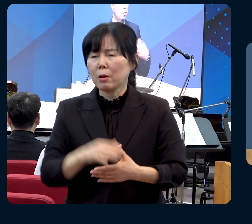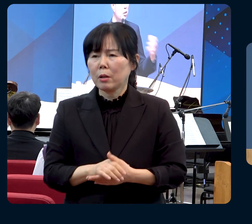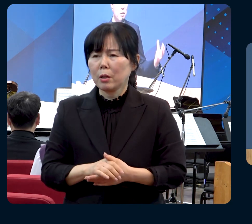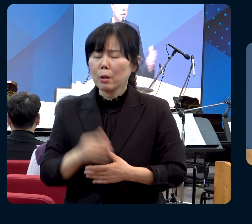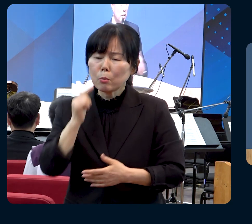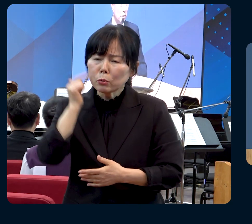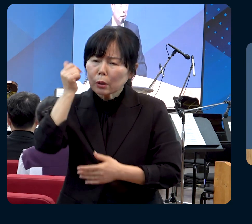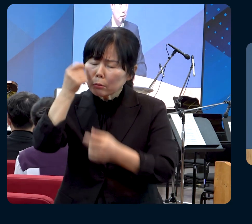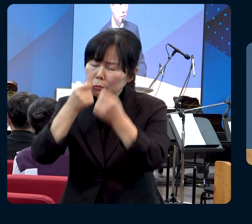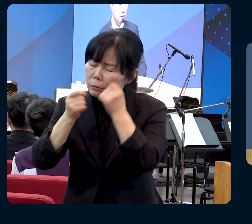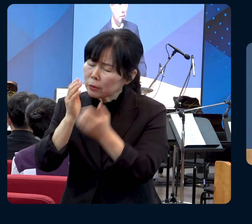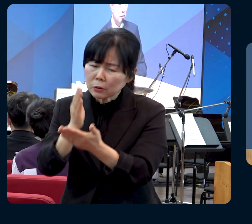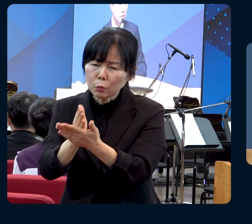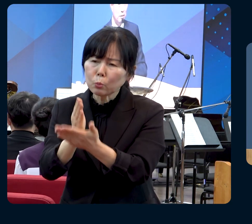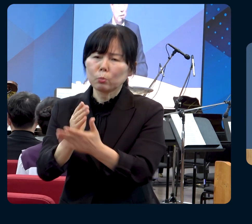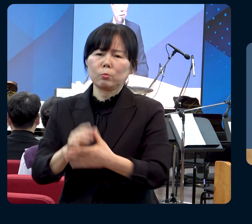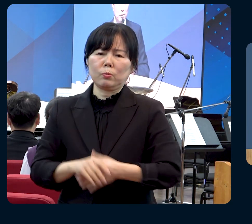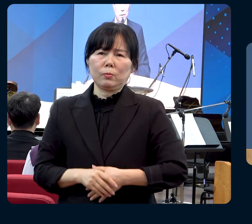목사님, 울지 마세요.